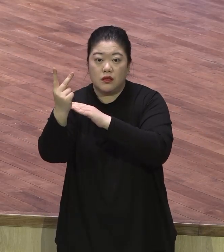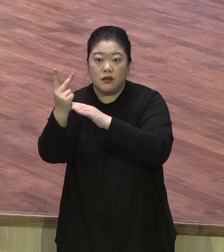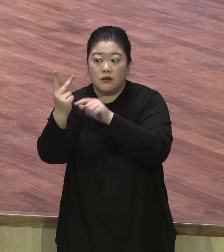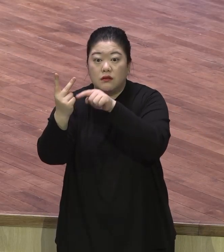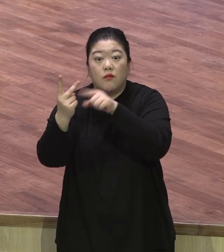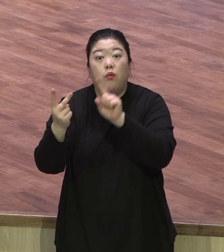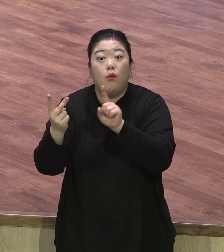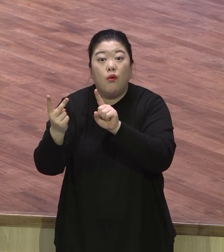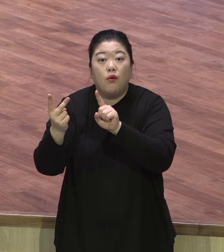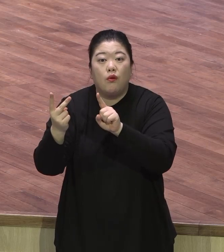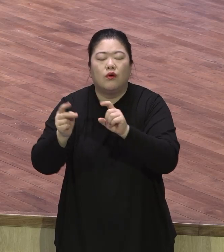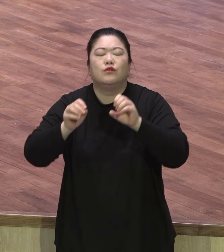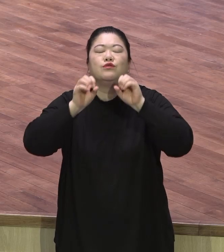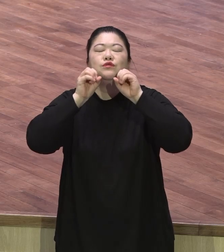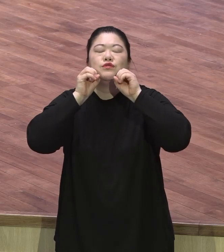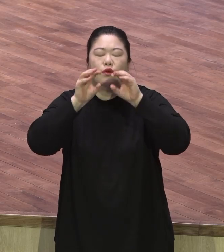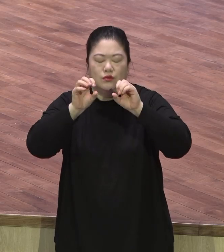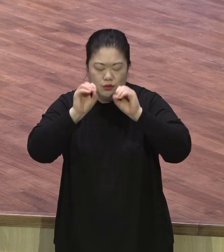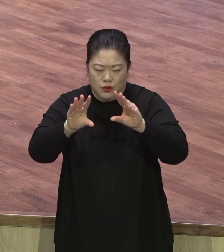해요 이렇게 포커스에 맞춰야 해요